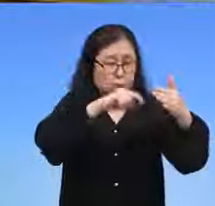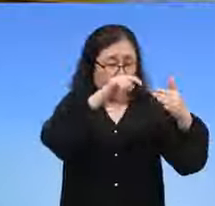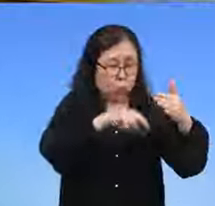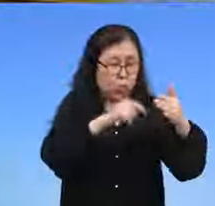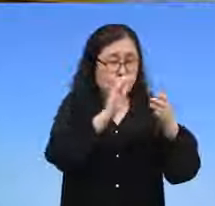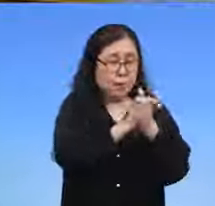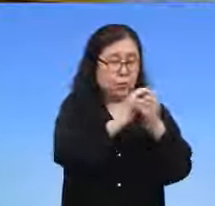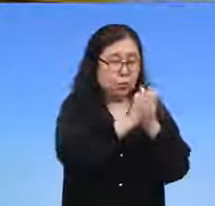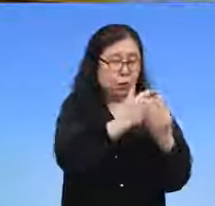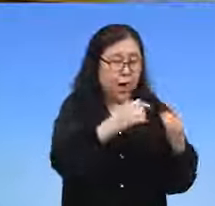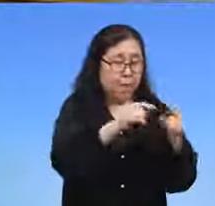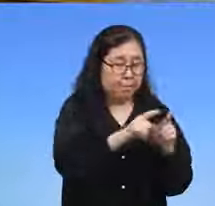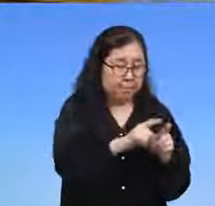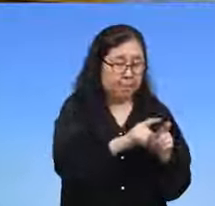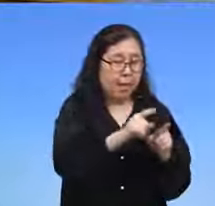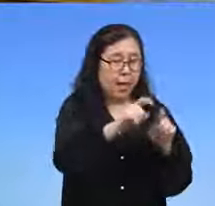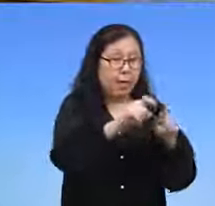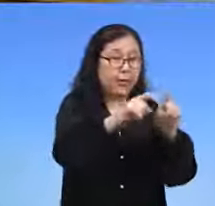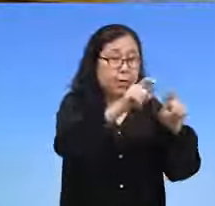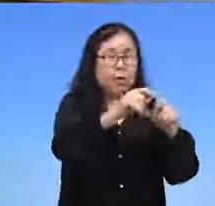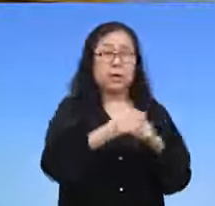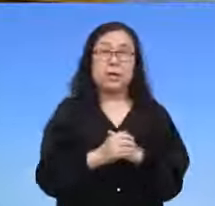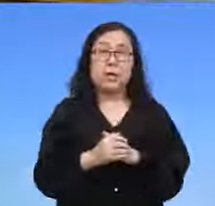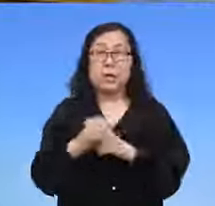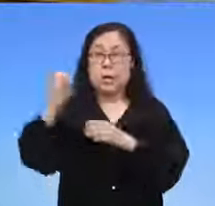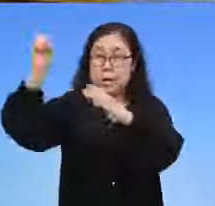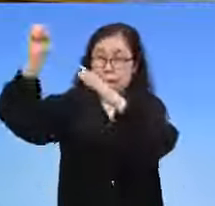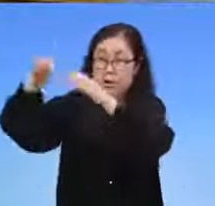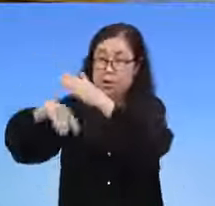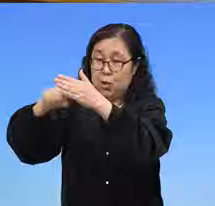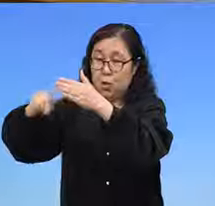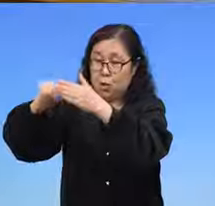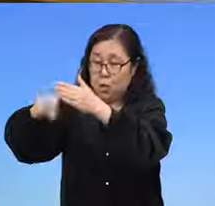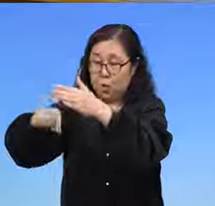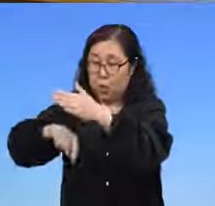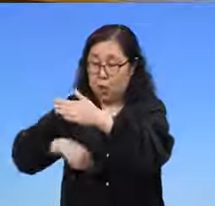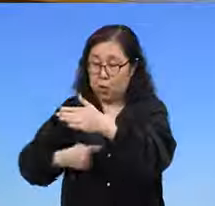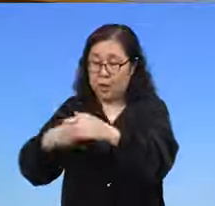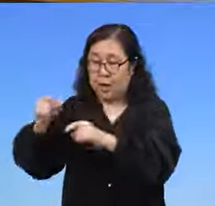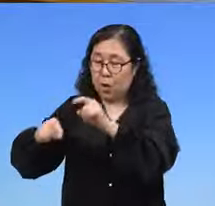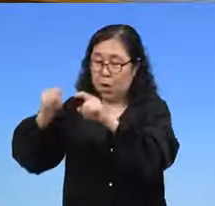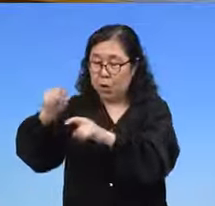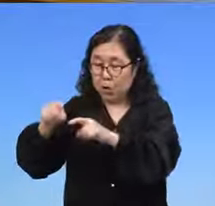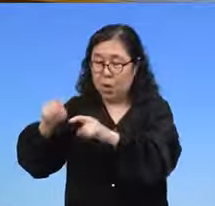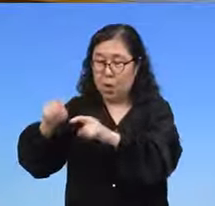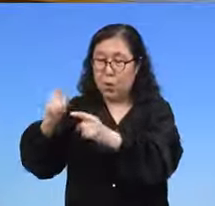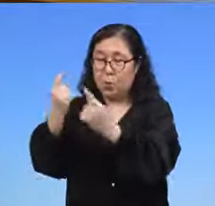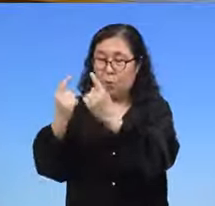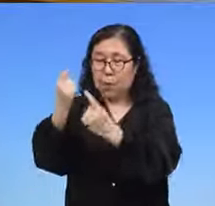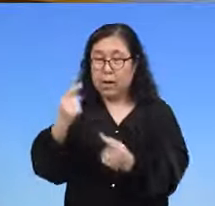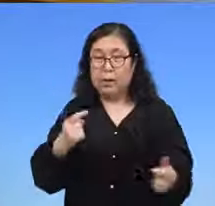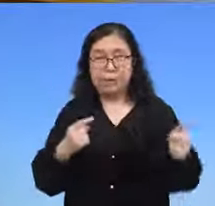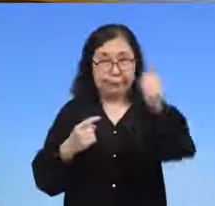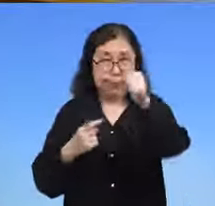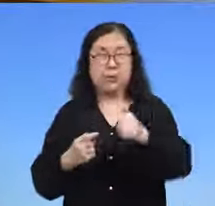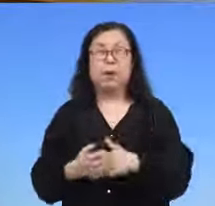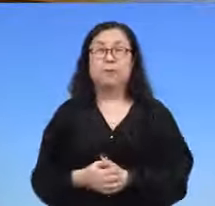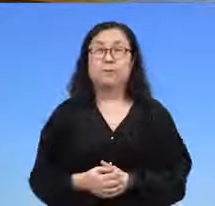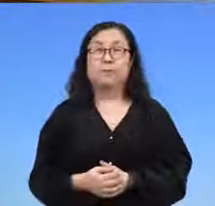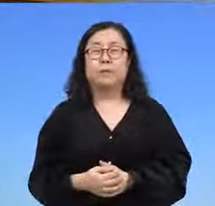속을 친구와 함께 걷는 게 빛 속을 혼자 걷는 것보다